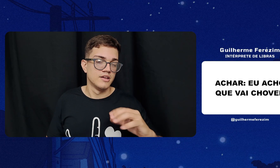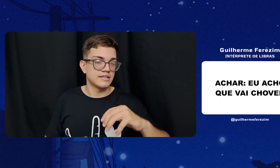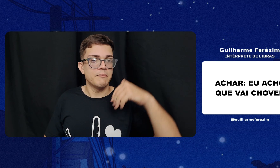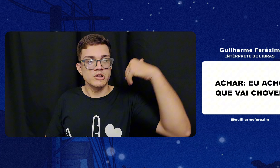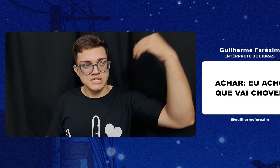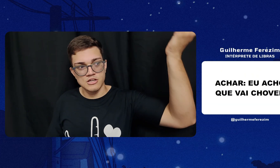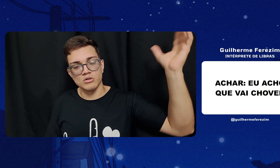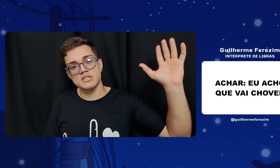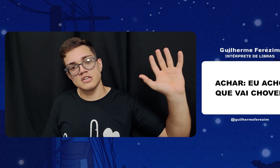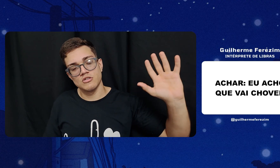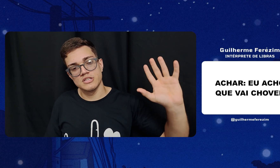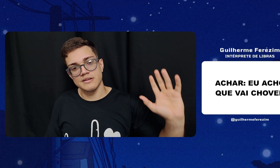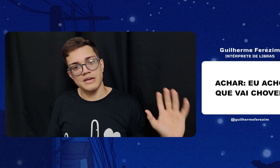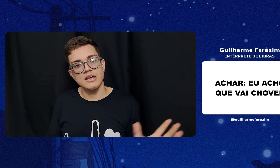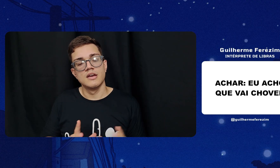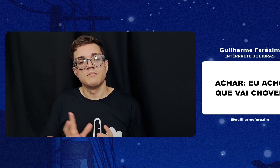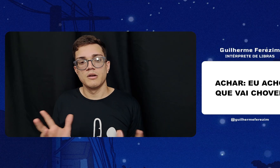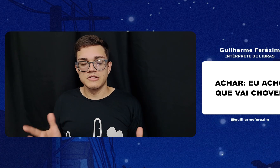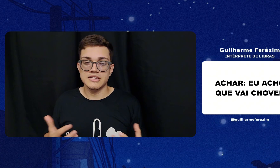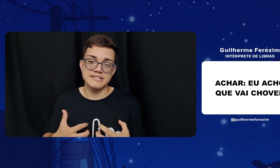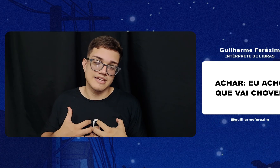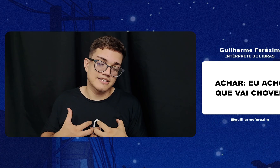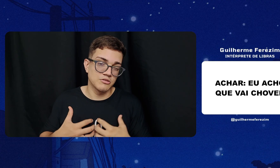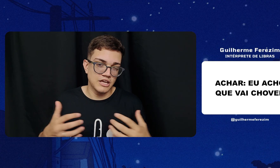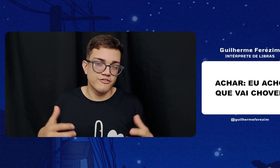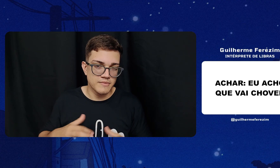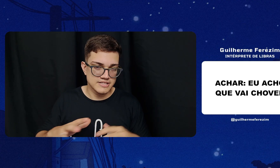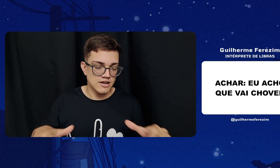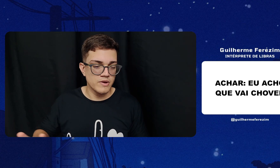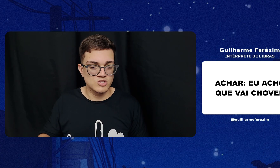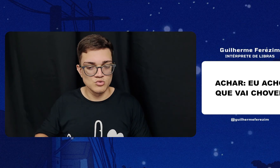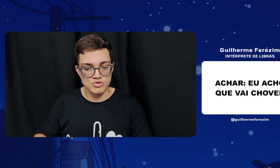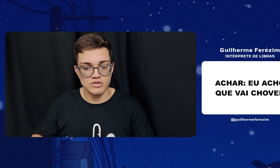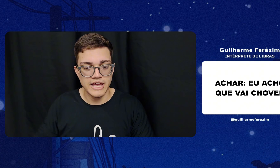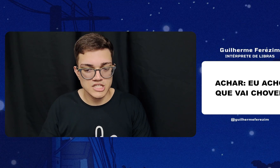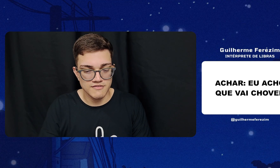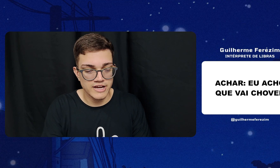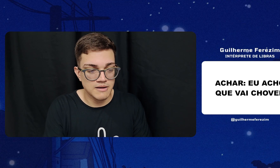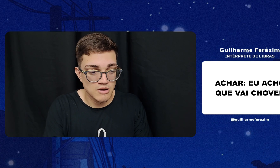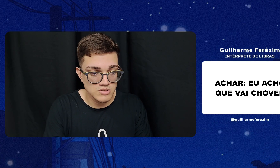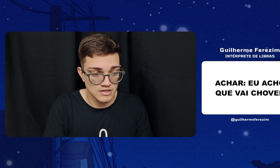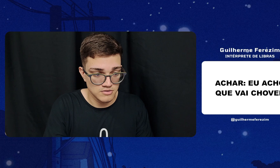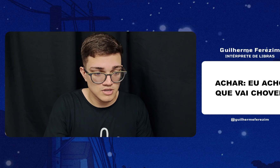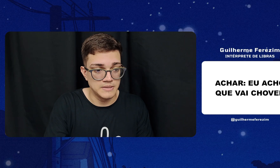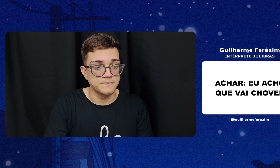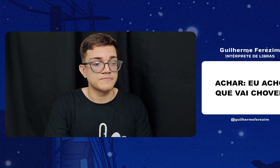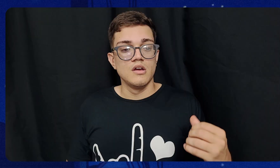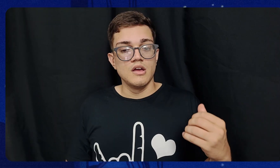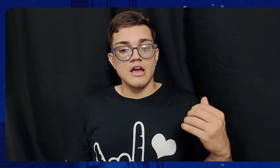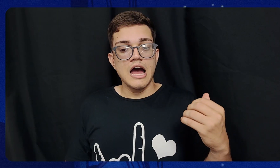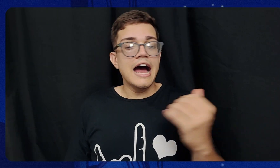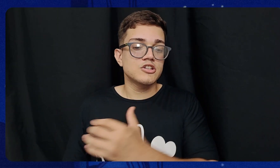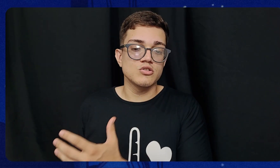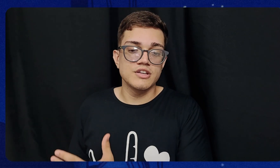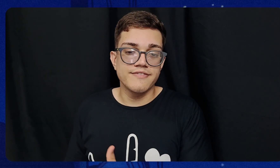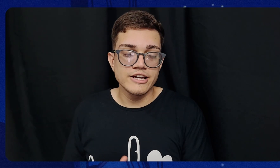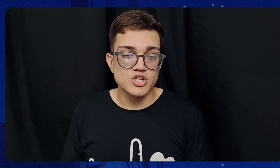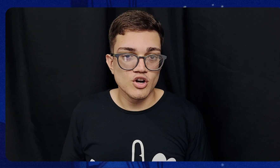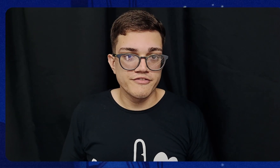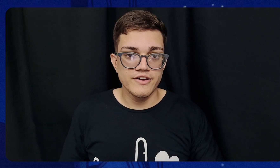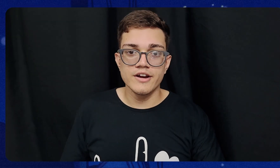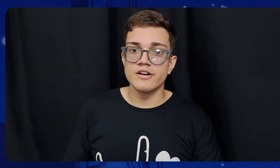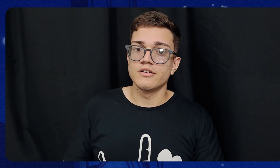parecer, tá? Pode ser que em outras regiões também, pelo menos as que eu tenho informação, é Sul, Sudeste que vai acabar usando isso aí. Acho que